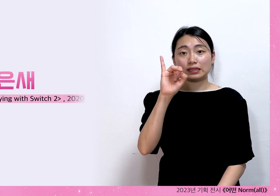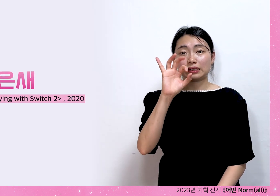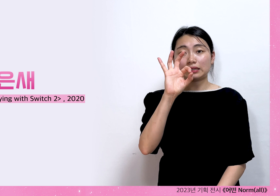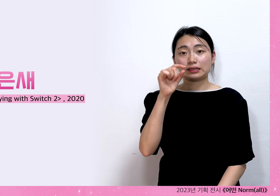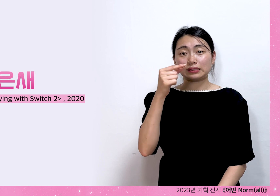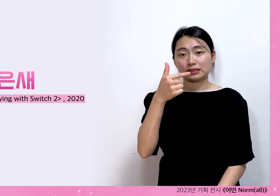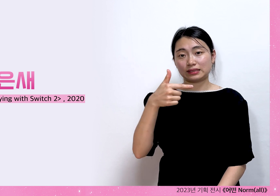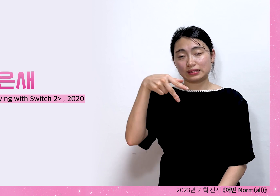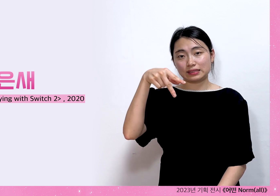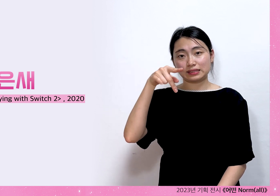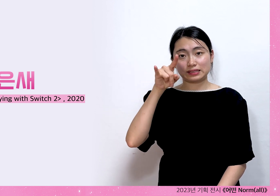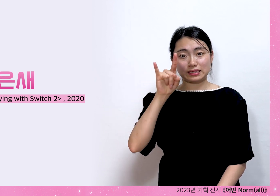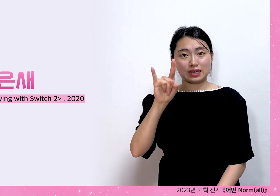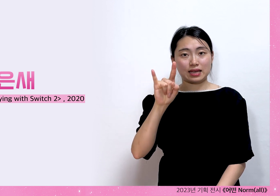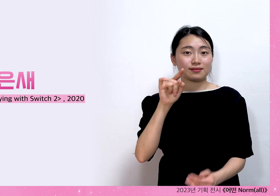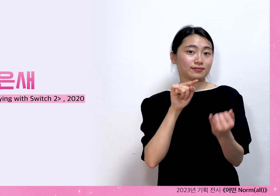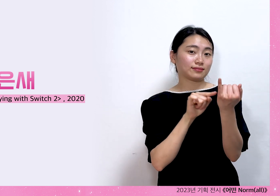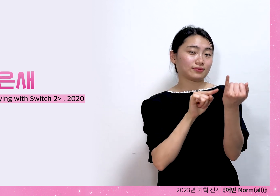이은세.